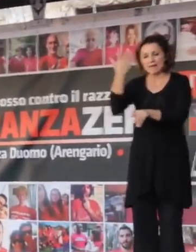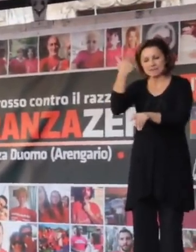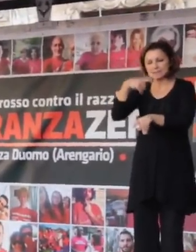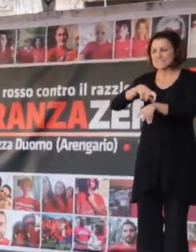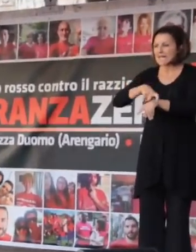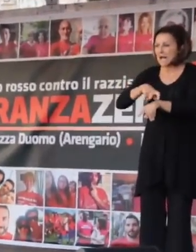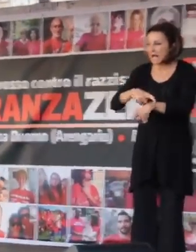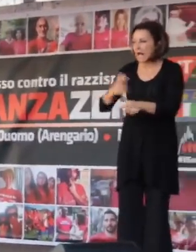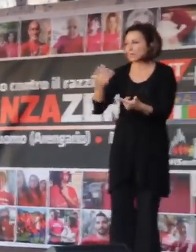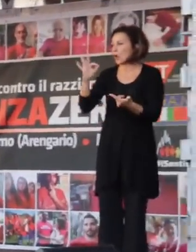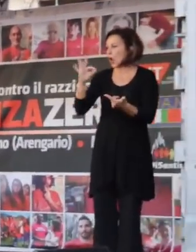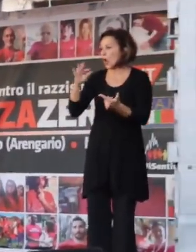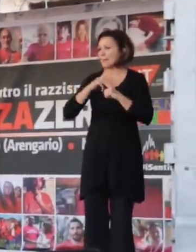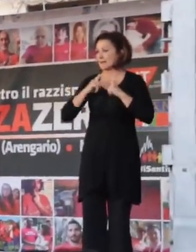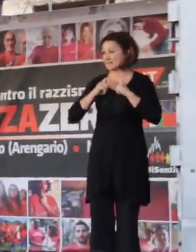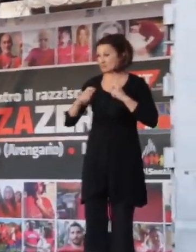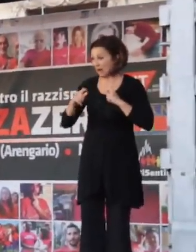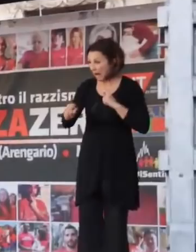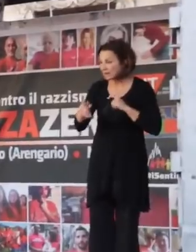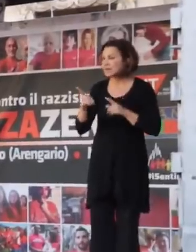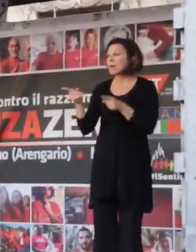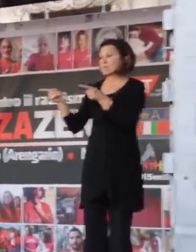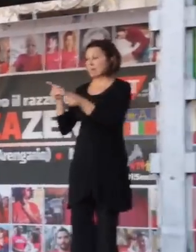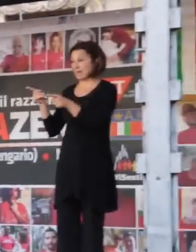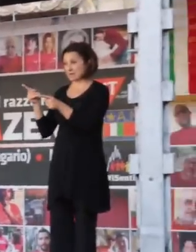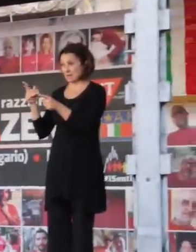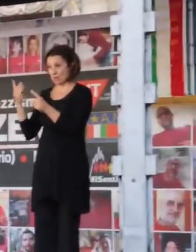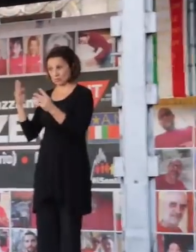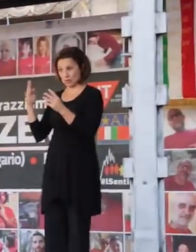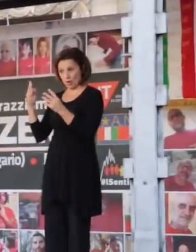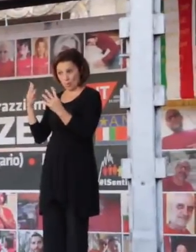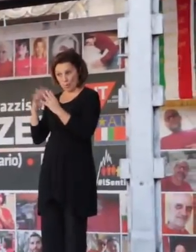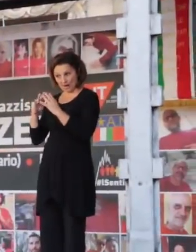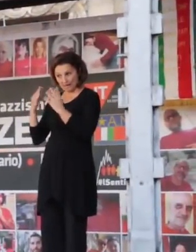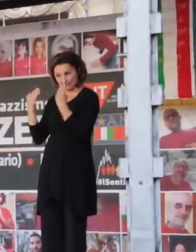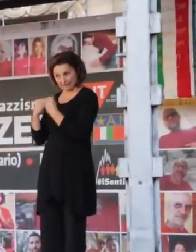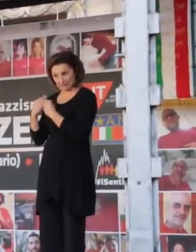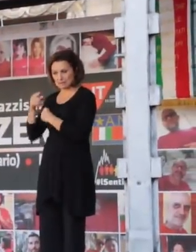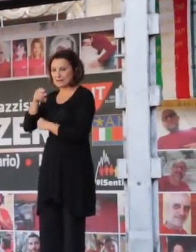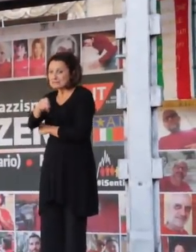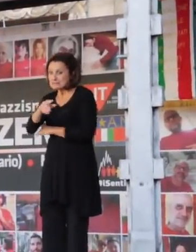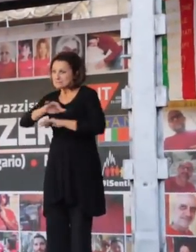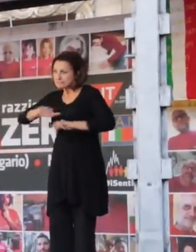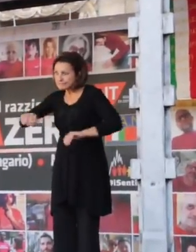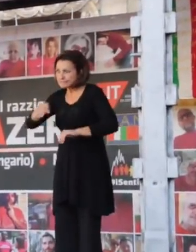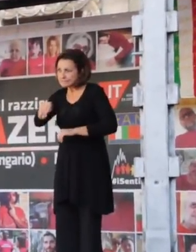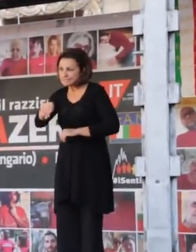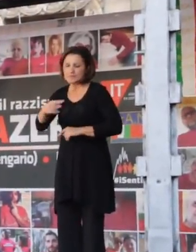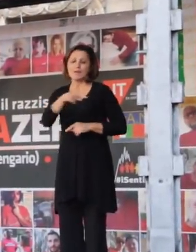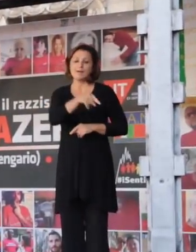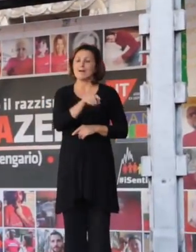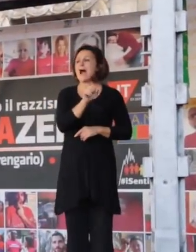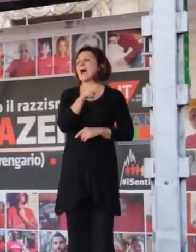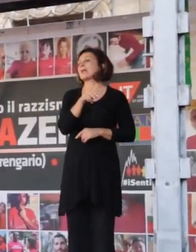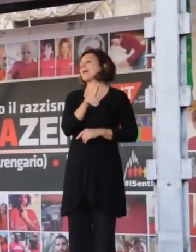o partigiani, perché ha sempre saputo privilegiare il valore